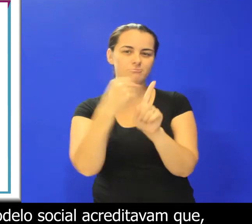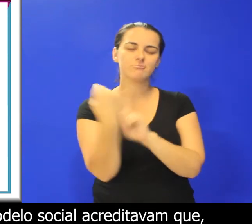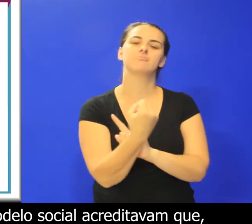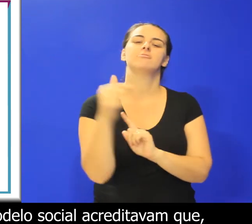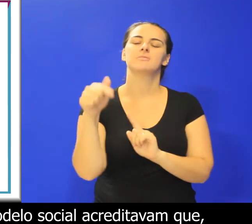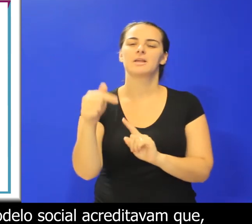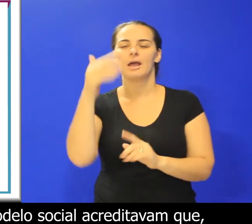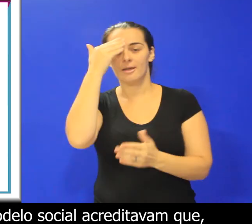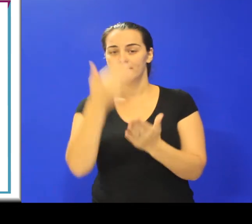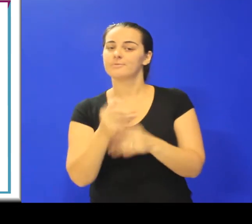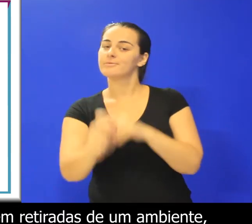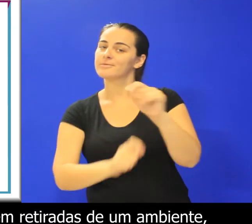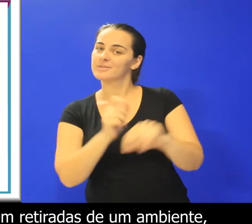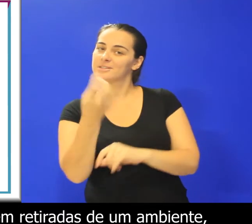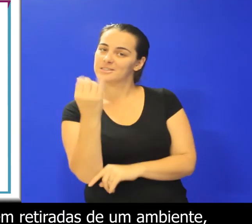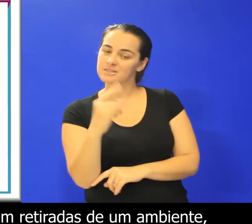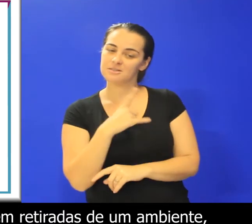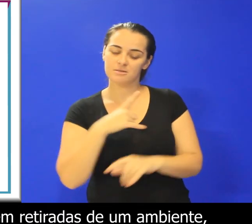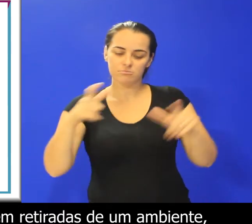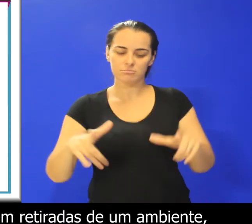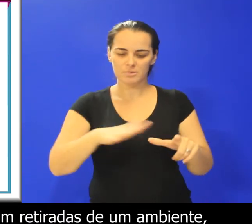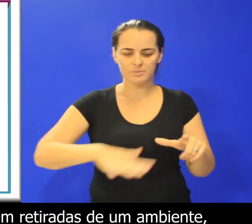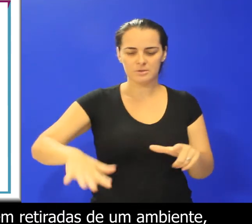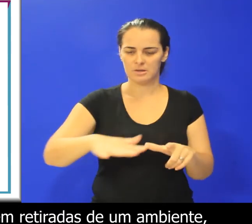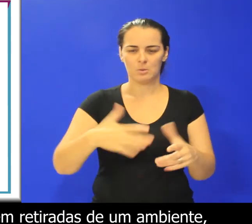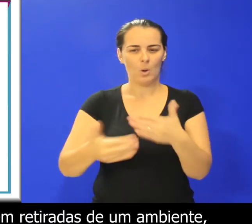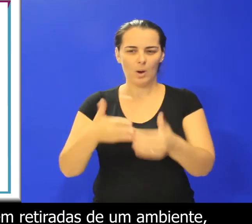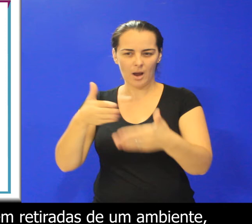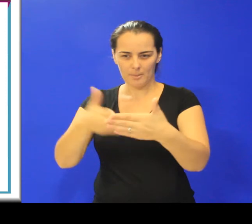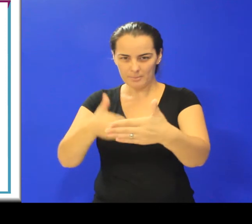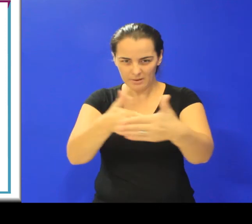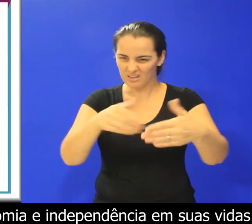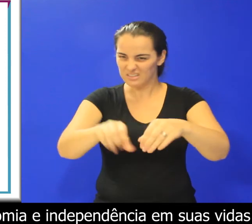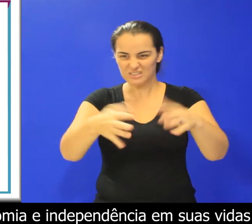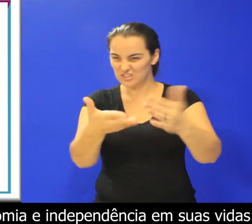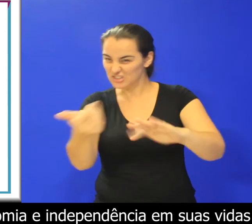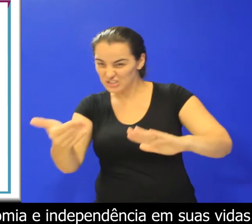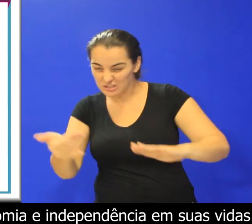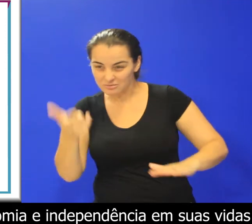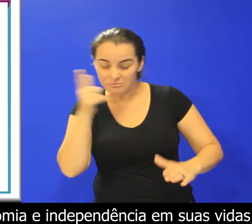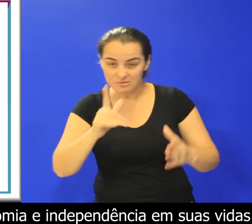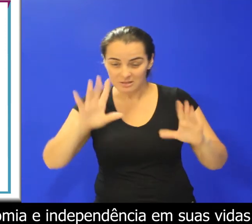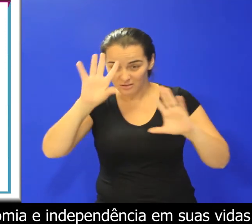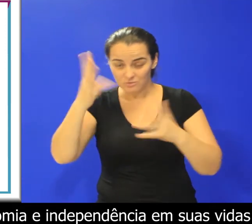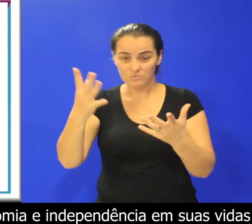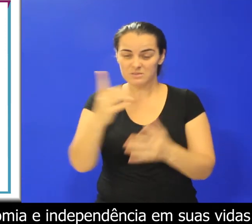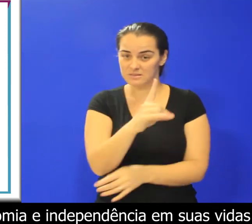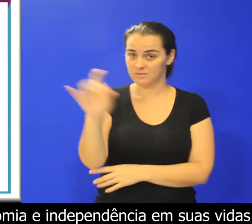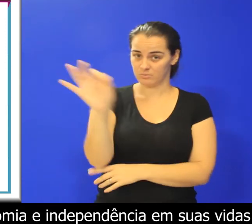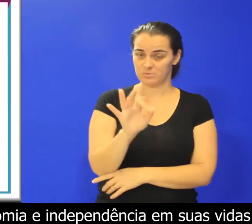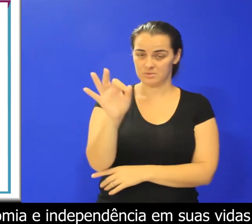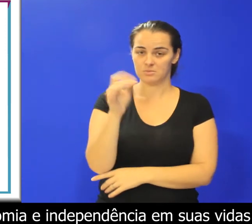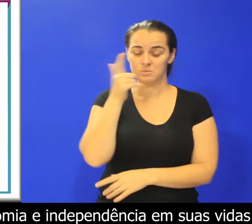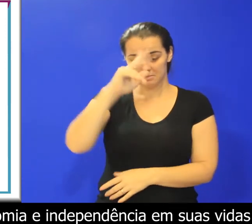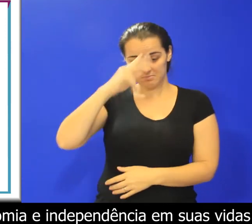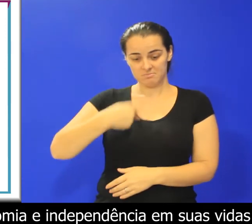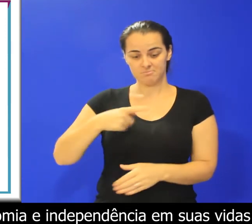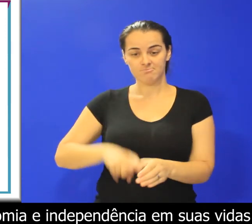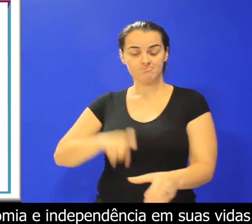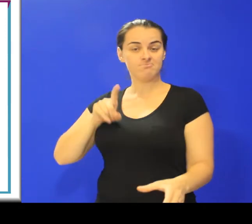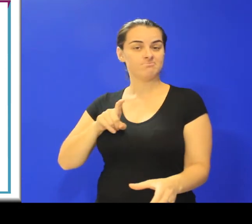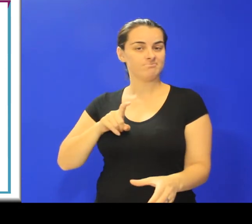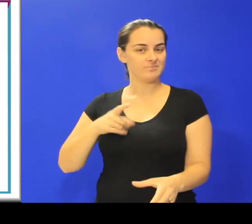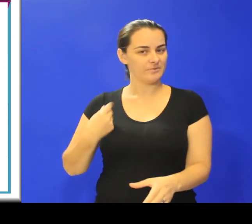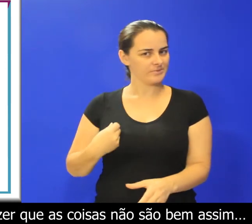social acreditavam que, se todas as barreiras fossem retiradas de um ambiente, todas as pessoas teriam autonomia e independência em suas